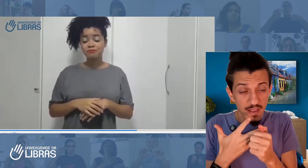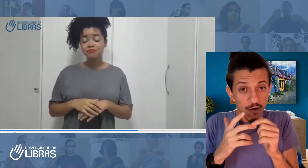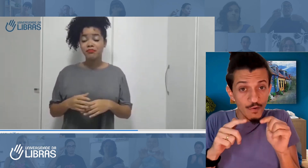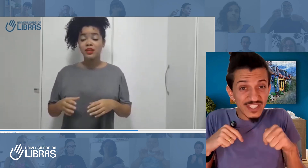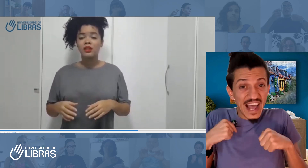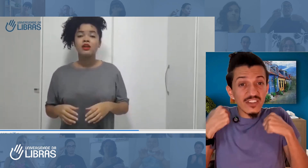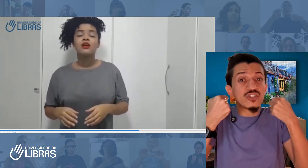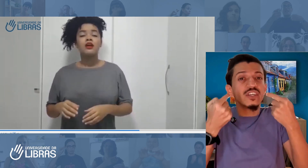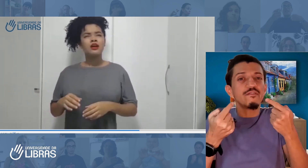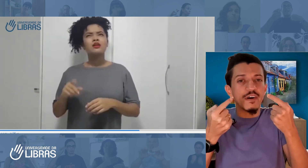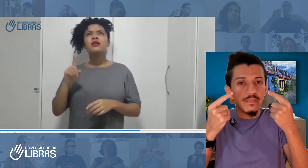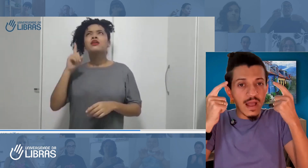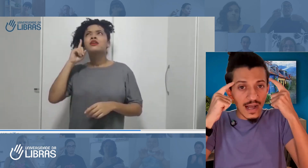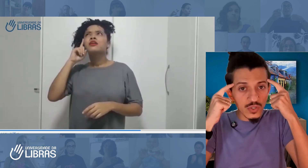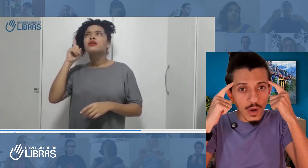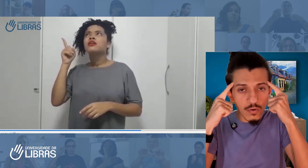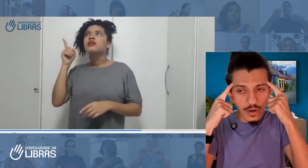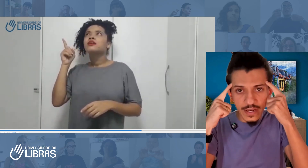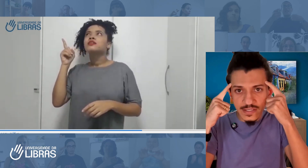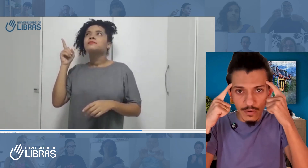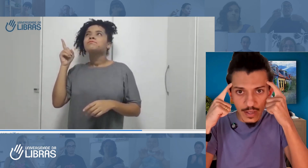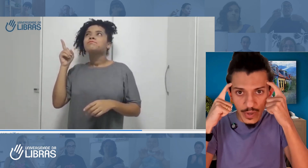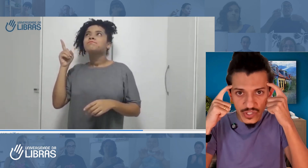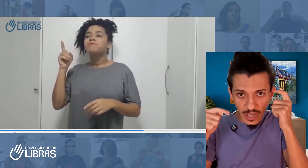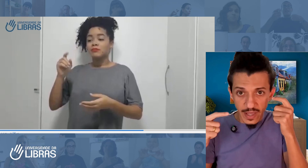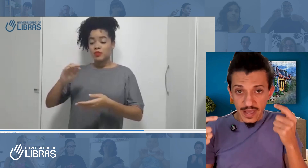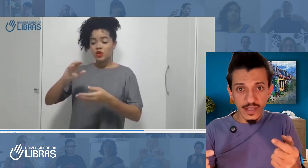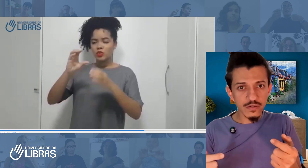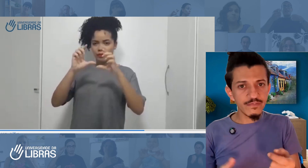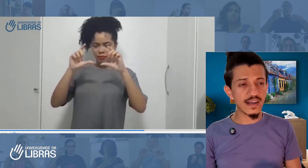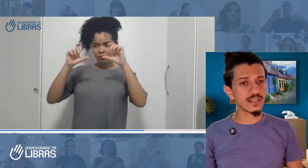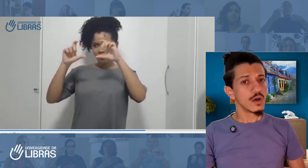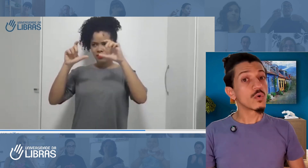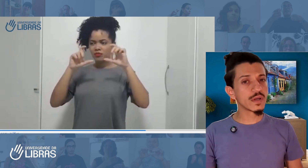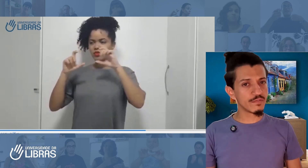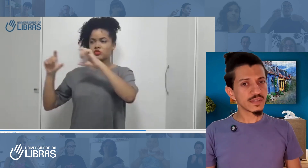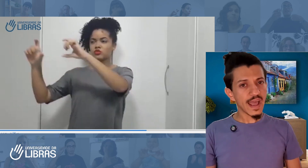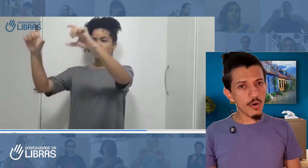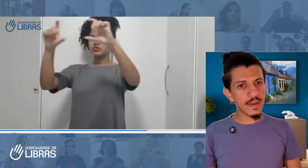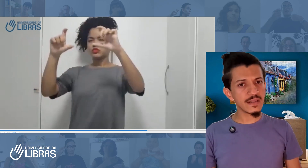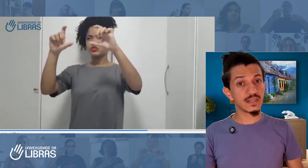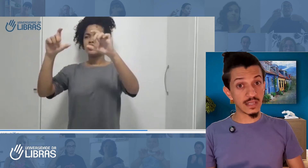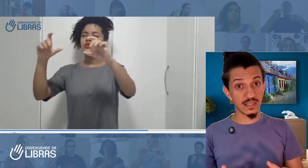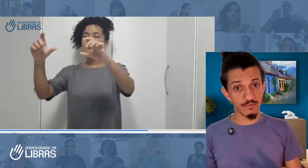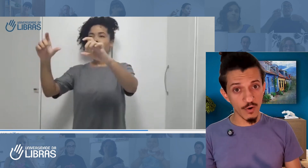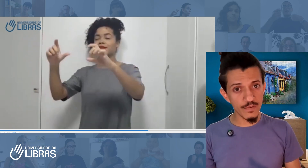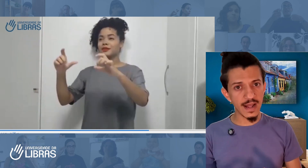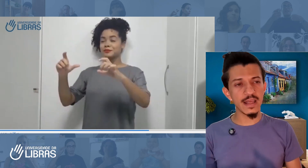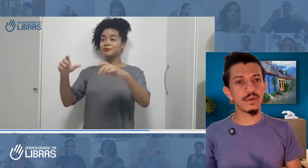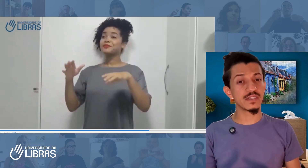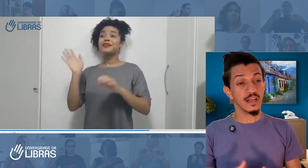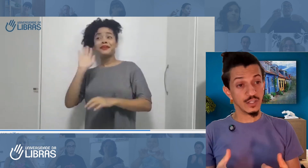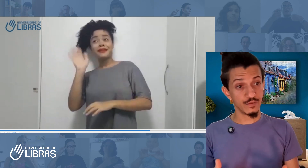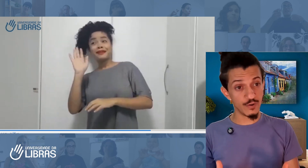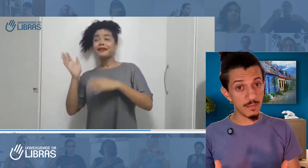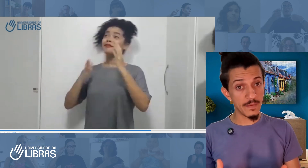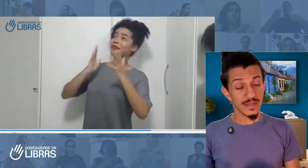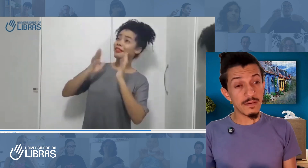você ativa a sua cognição linguística e isso faz com que você realmente se desenvolva na Libras de forma que,